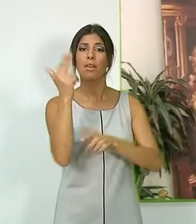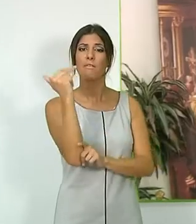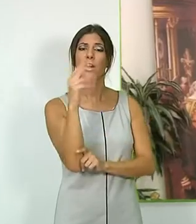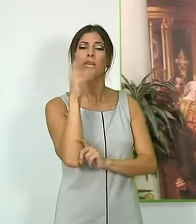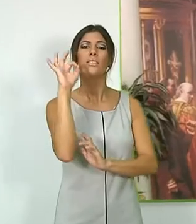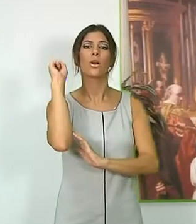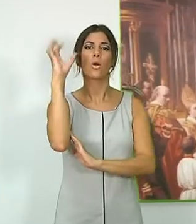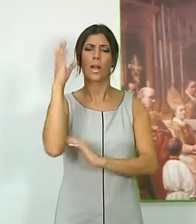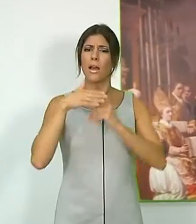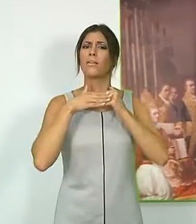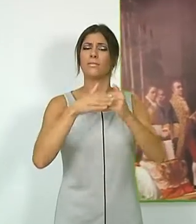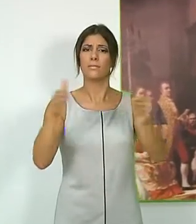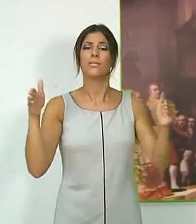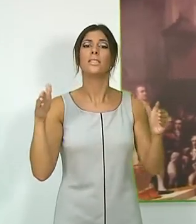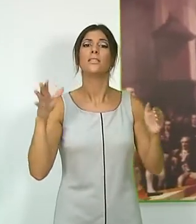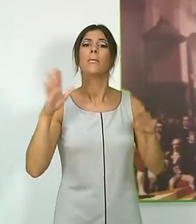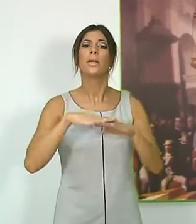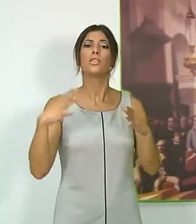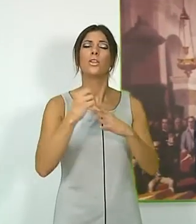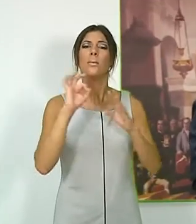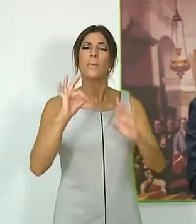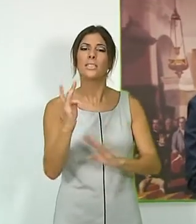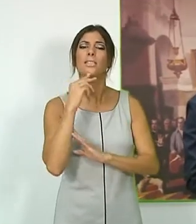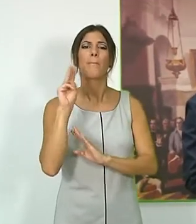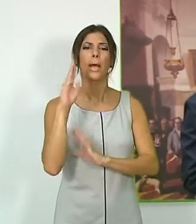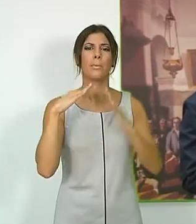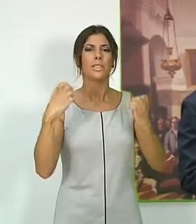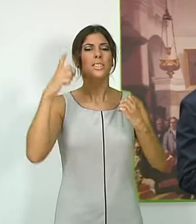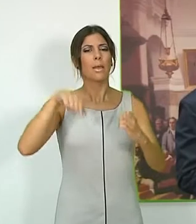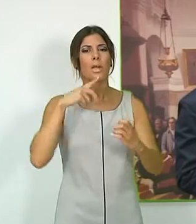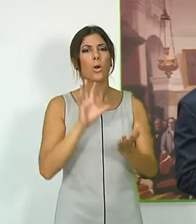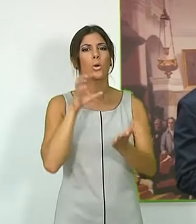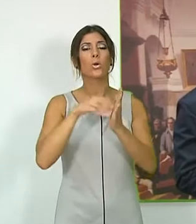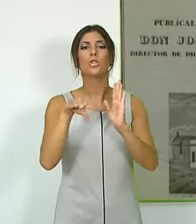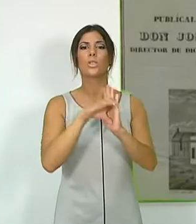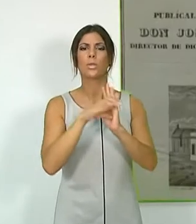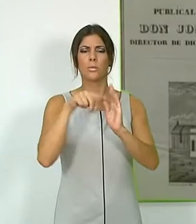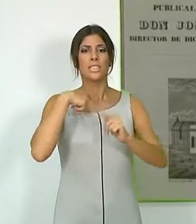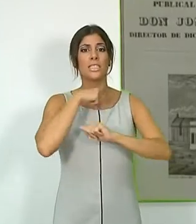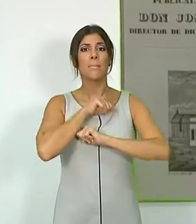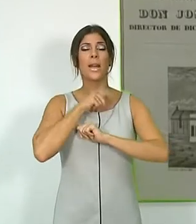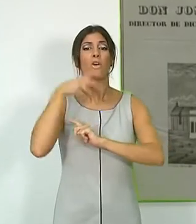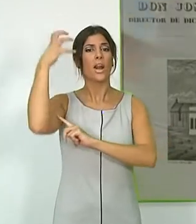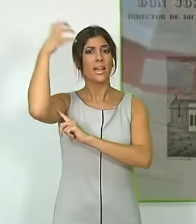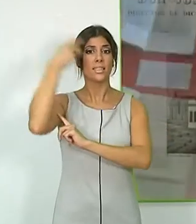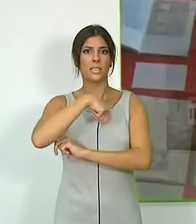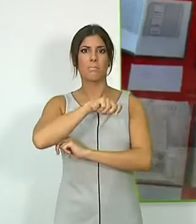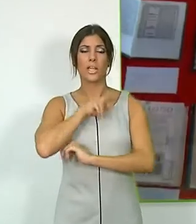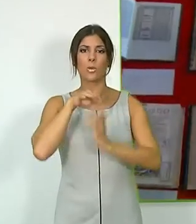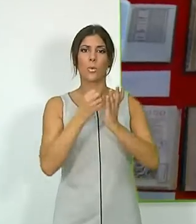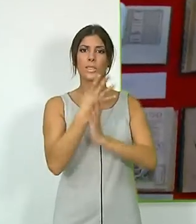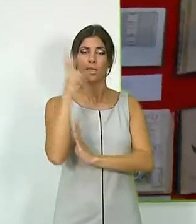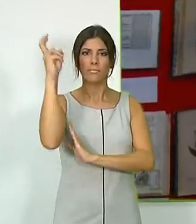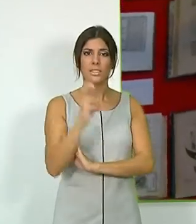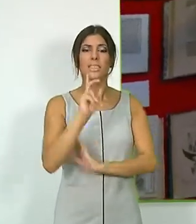se iniciará el viernes con las jornadas de puertas abiertas de los edificios parlamentarios y constitucionales y la esperada llegada de los Reyes de España